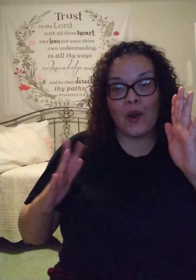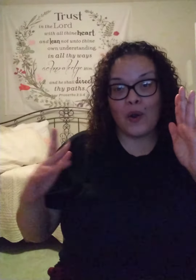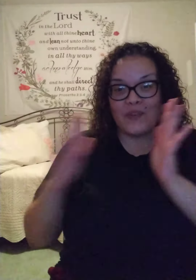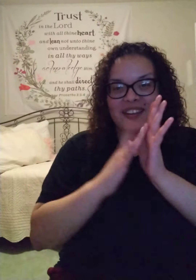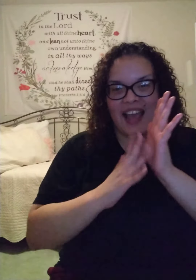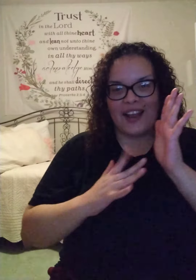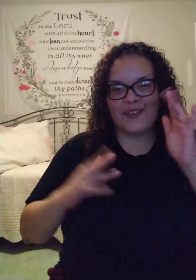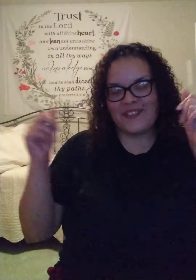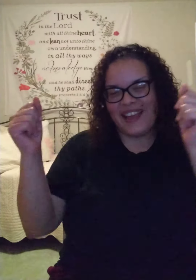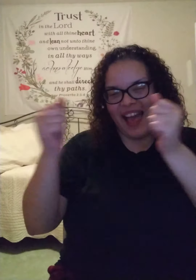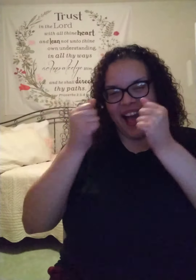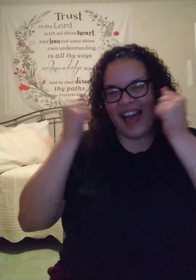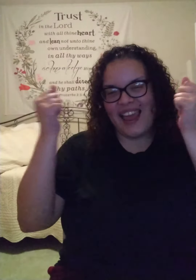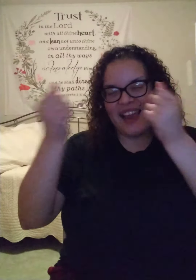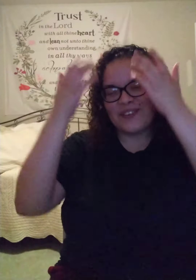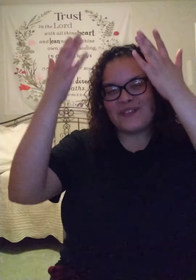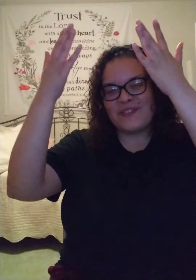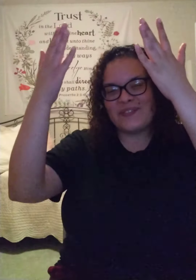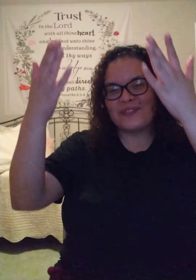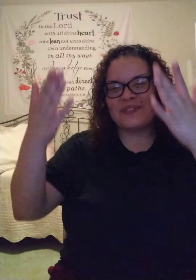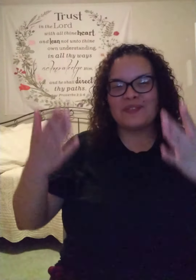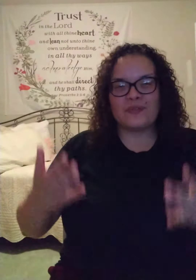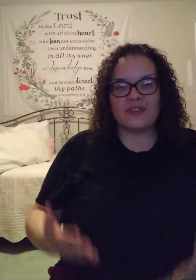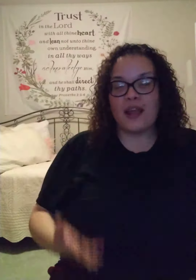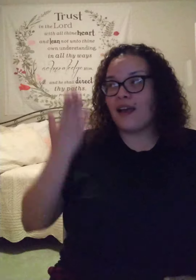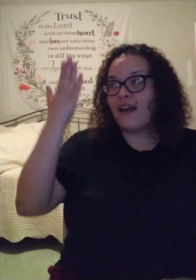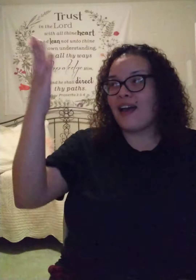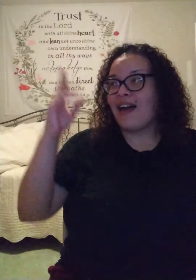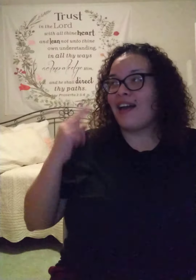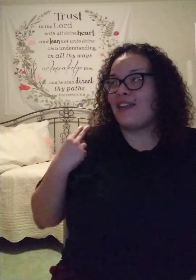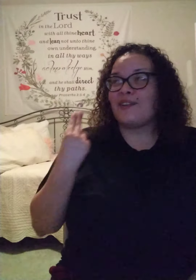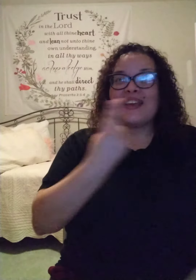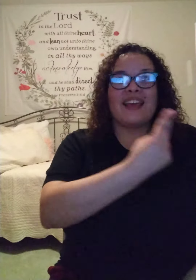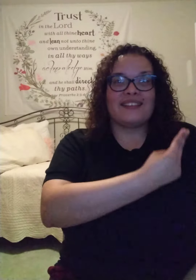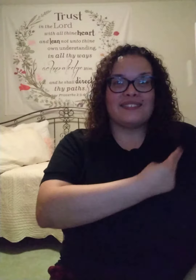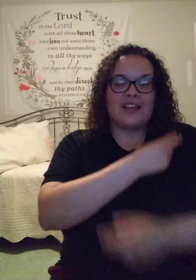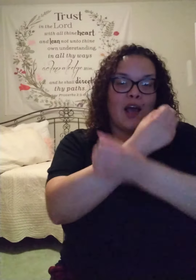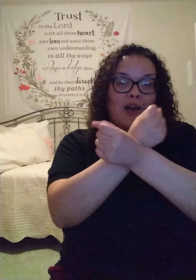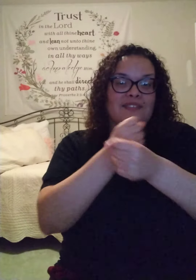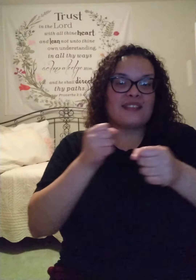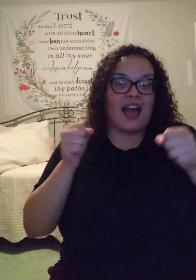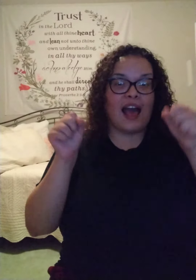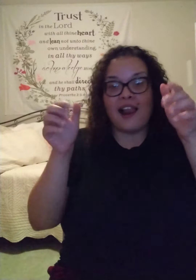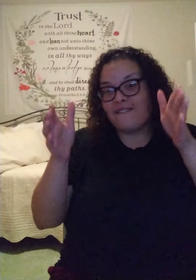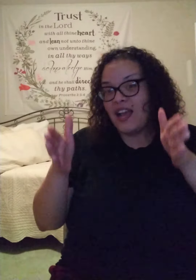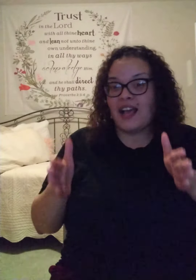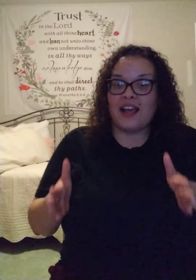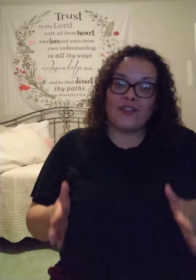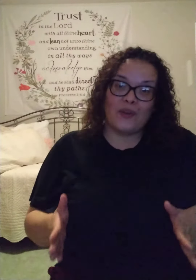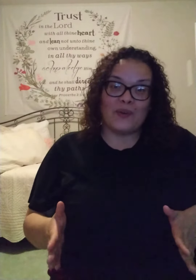nuestro salvador.